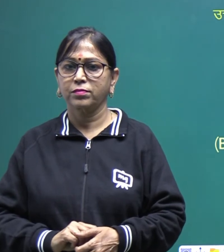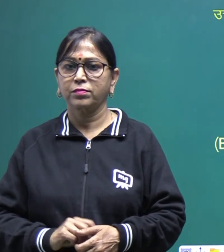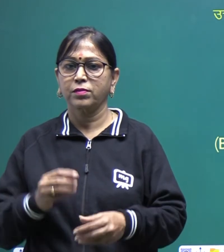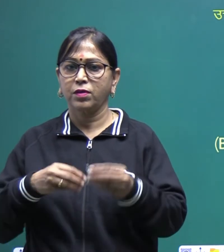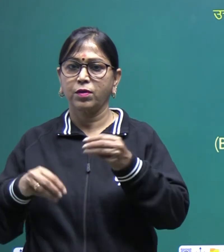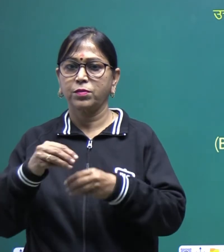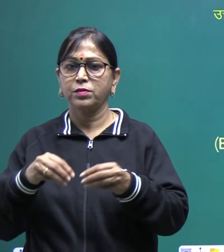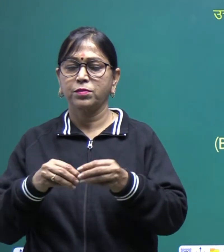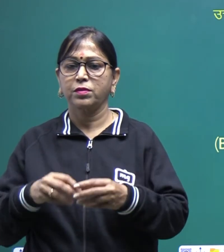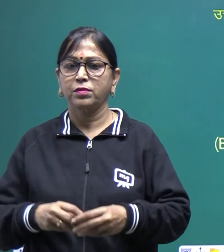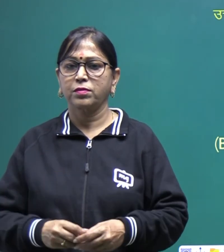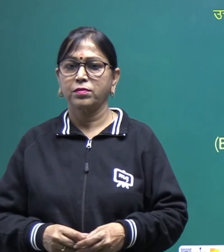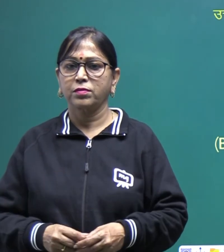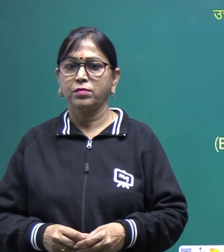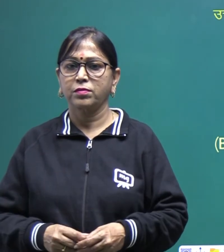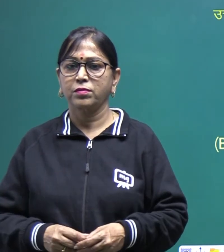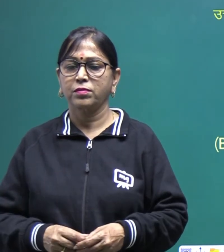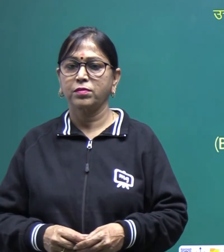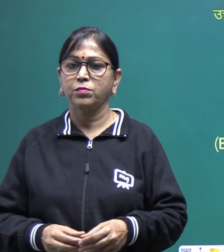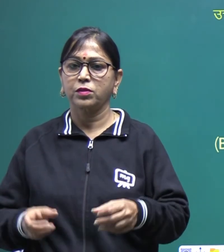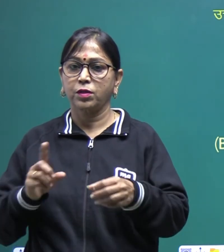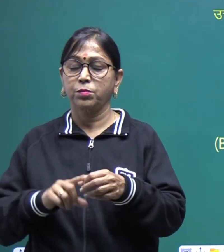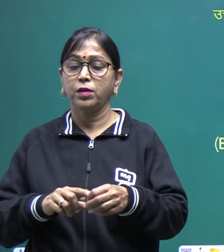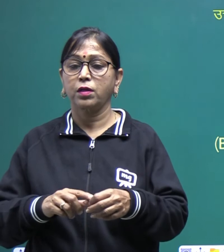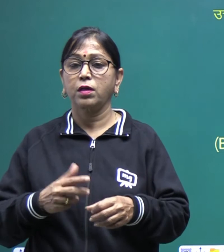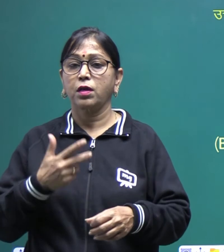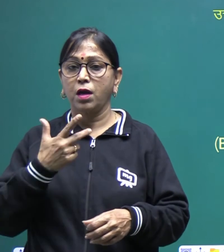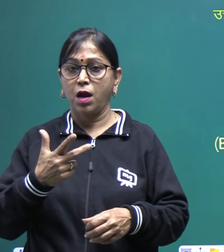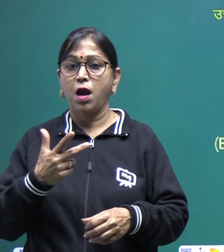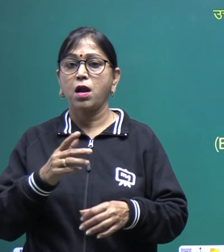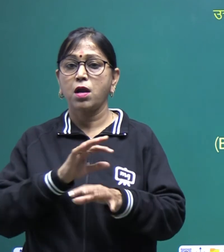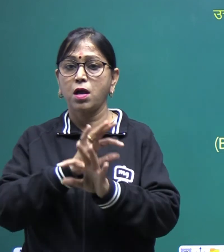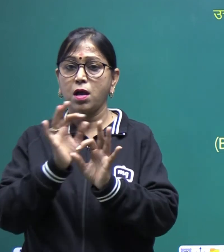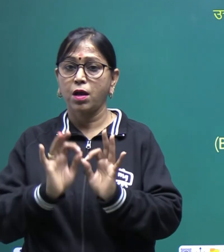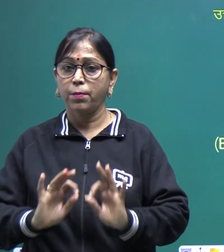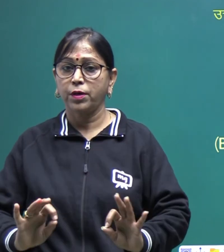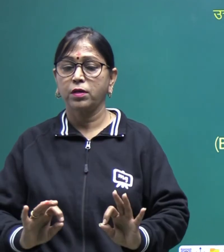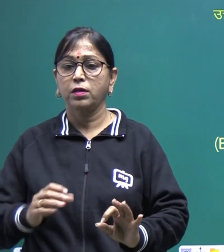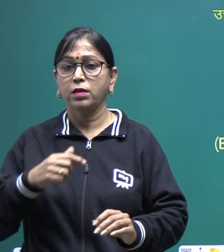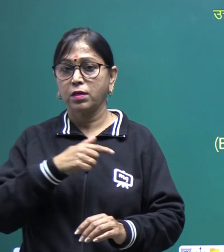आपस में अष्टक पूर्ण कर इस प्रकार की